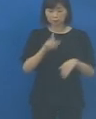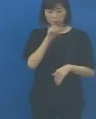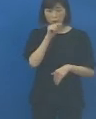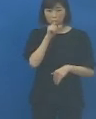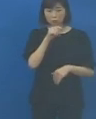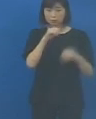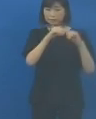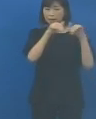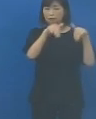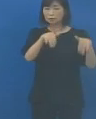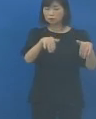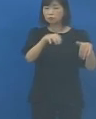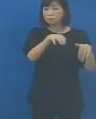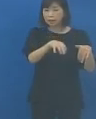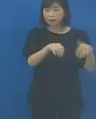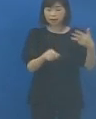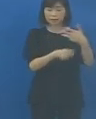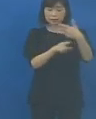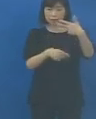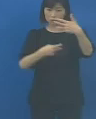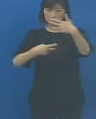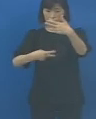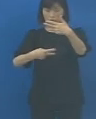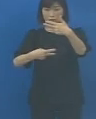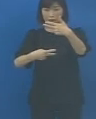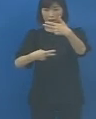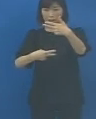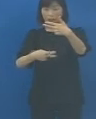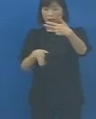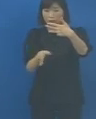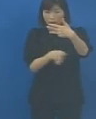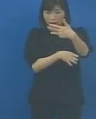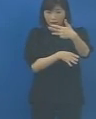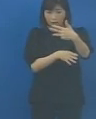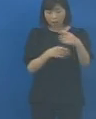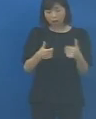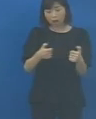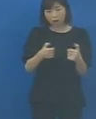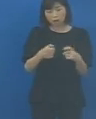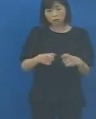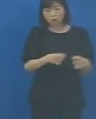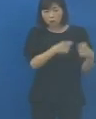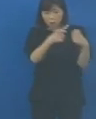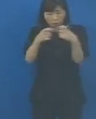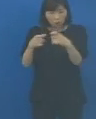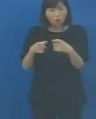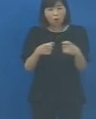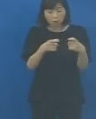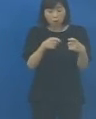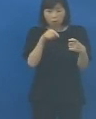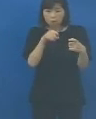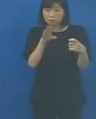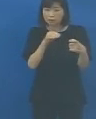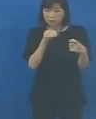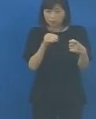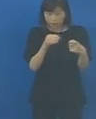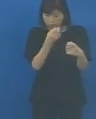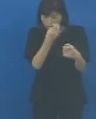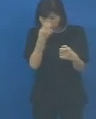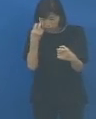砂丘でですね、8月の2日からドローンによる巡視を開始をすることといたします。